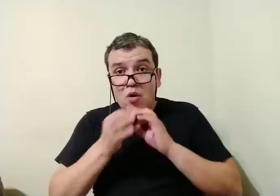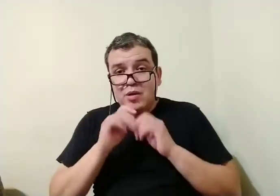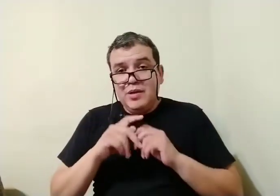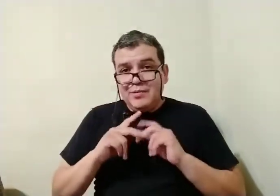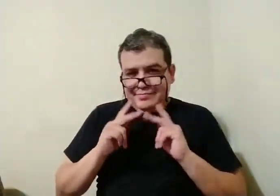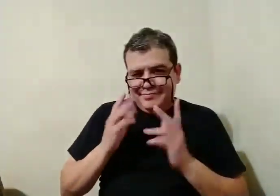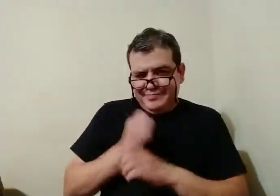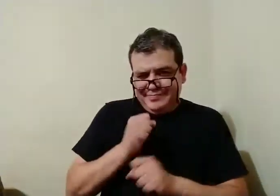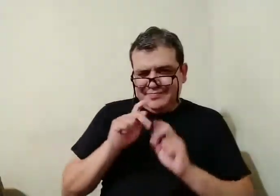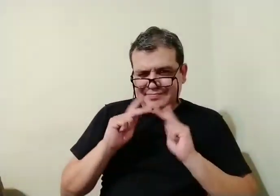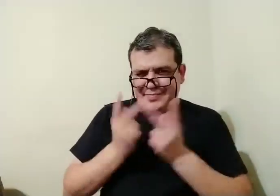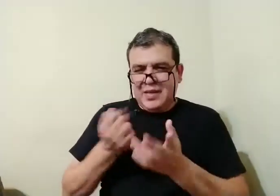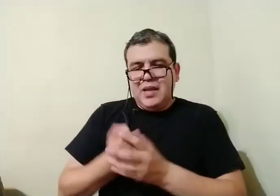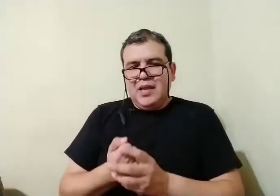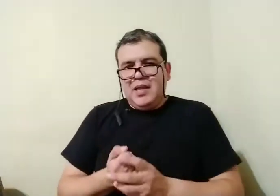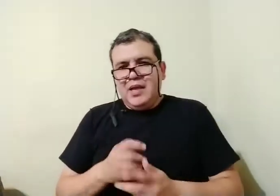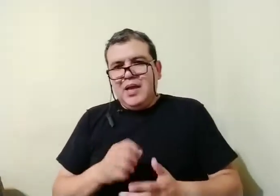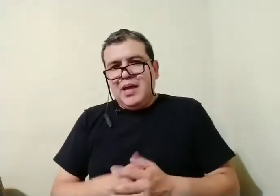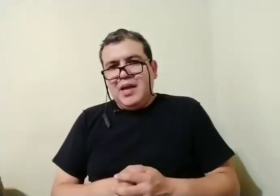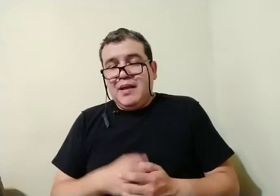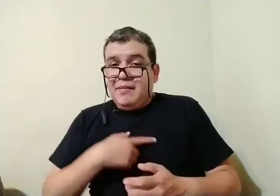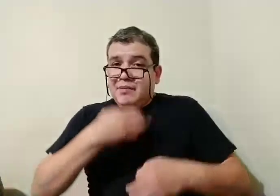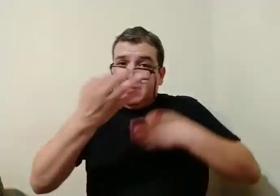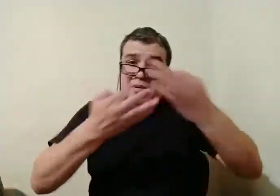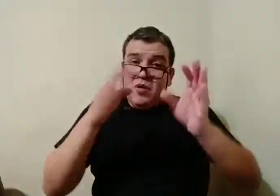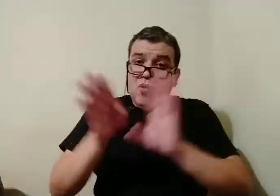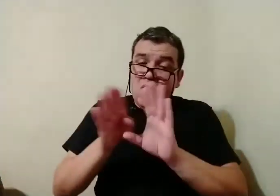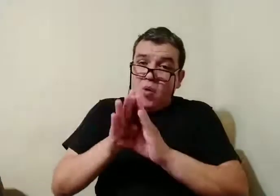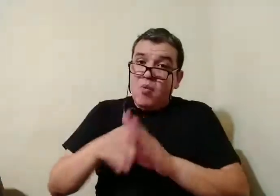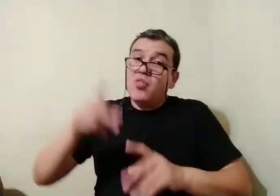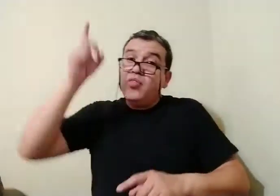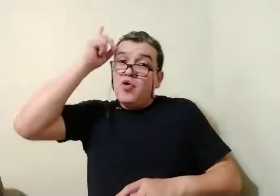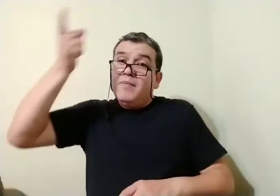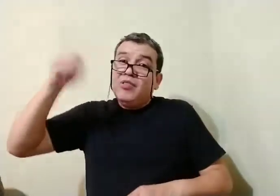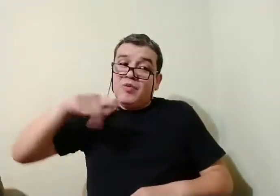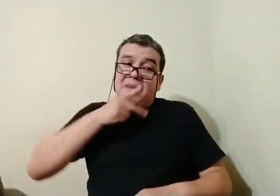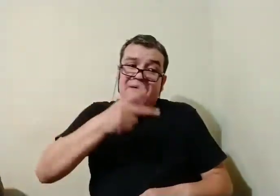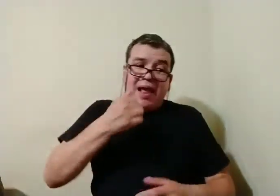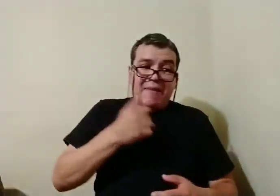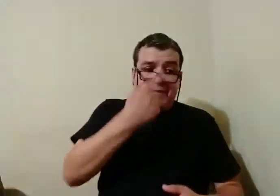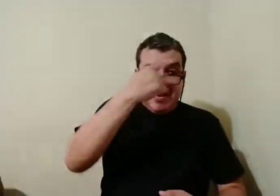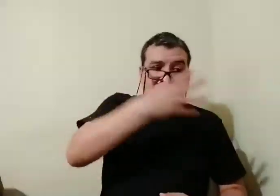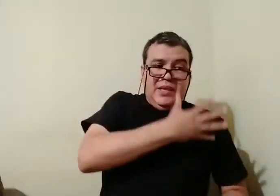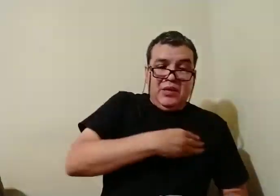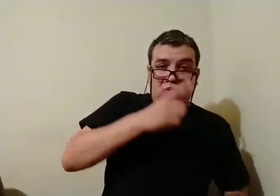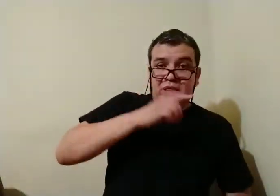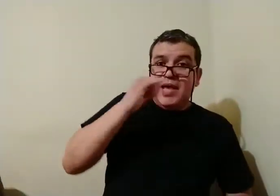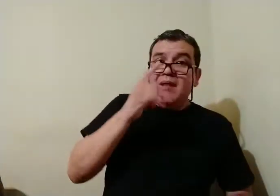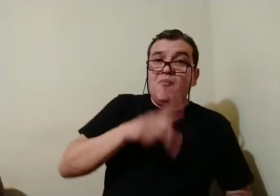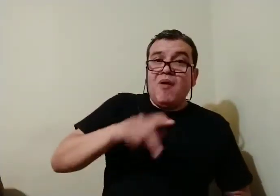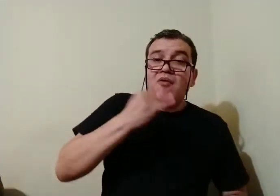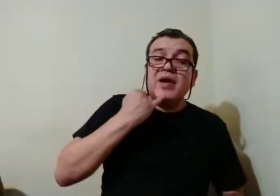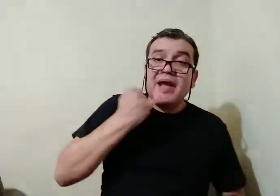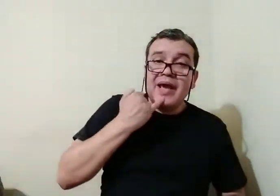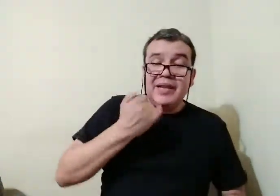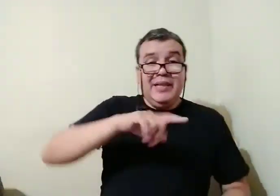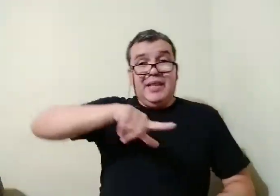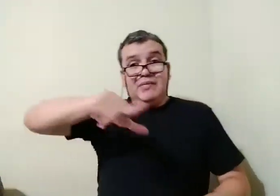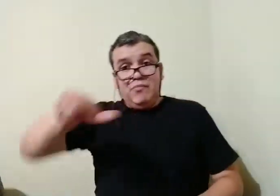Hechos 10:36, y luego compartió la historia de la resurrección con